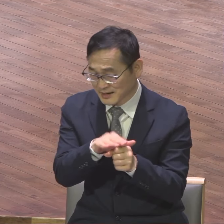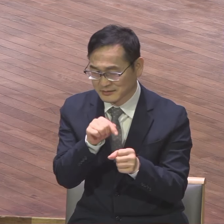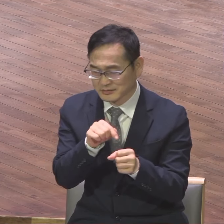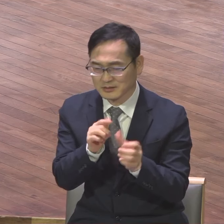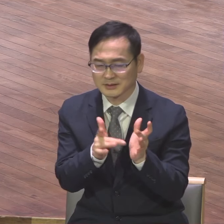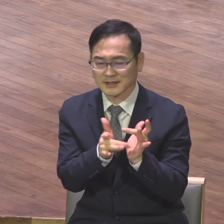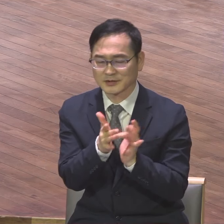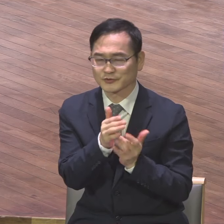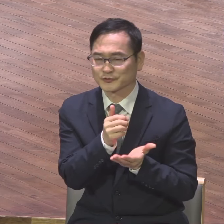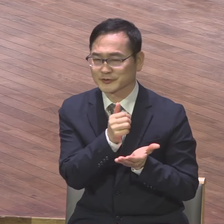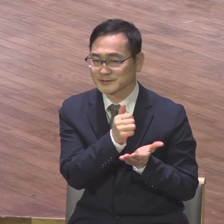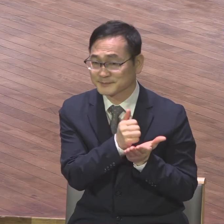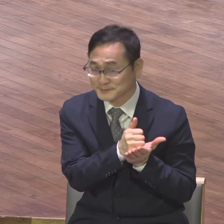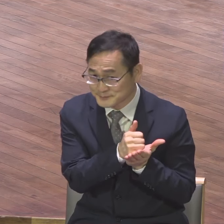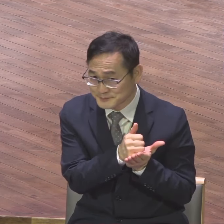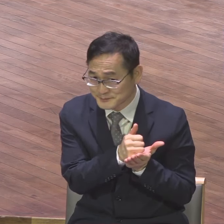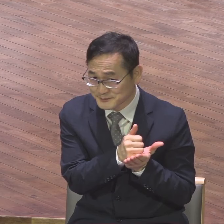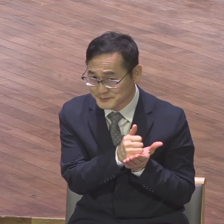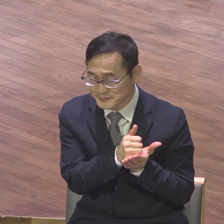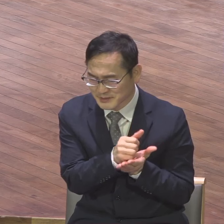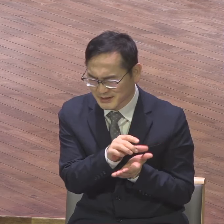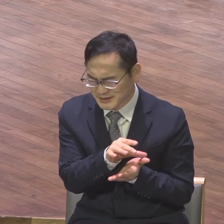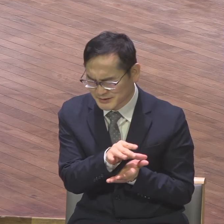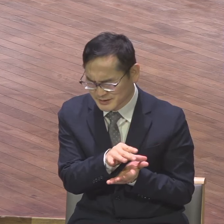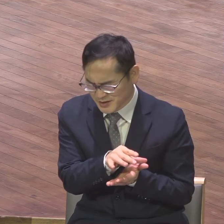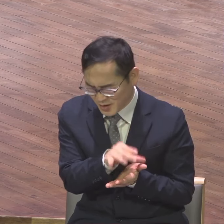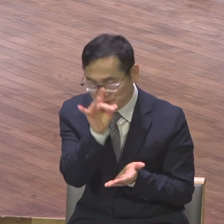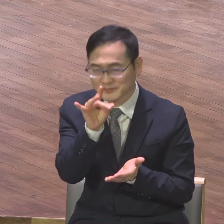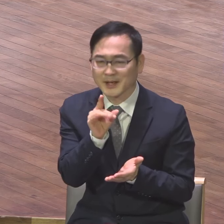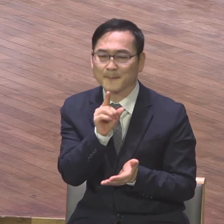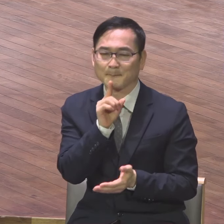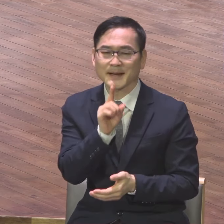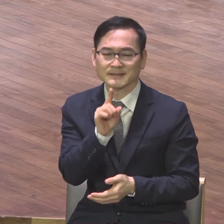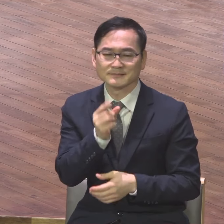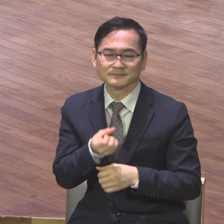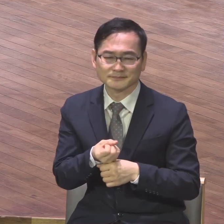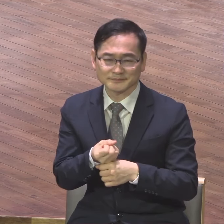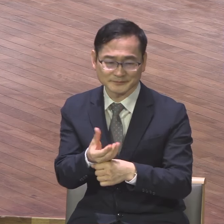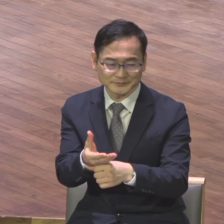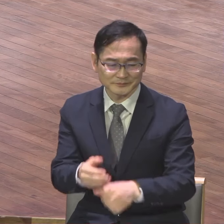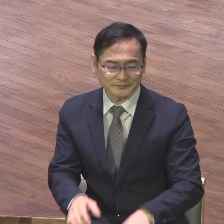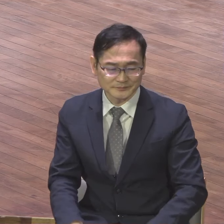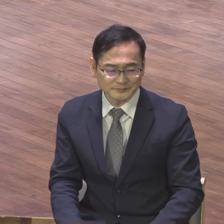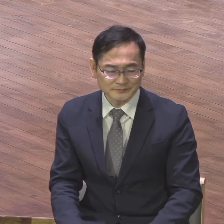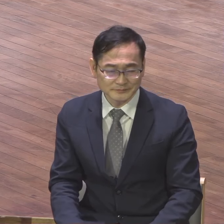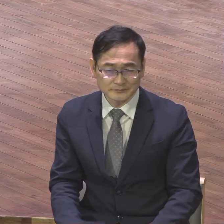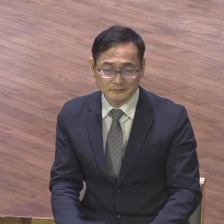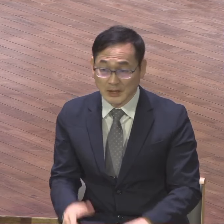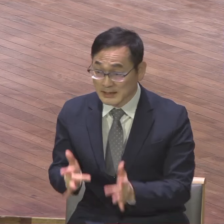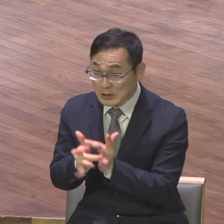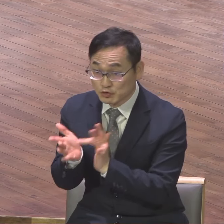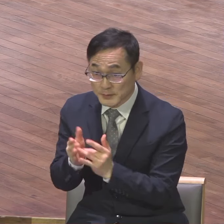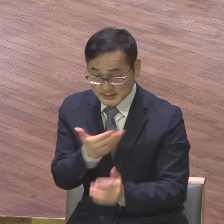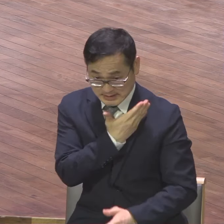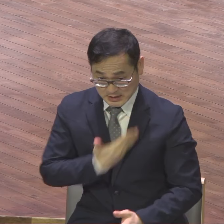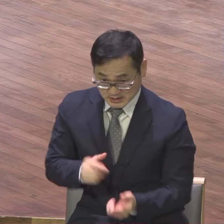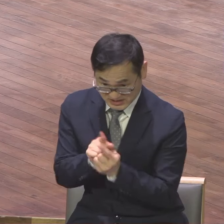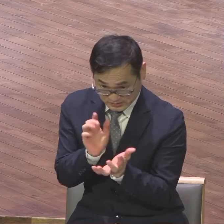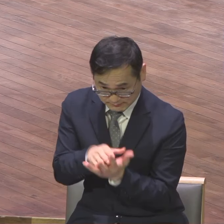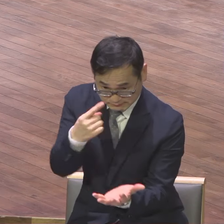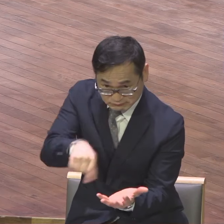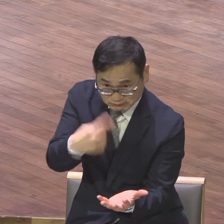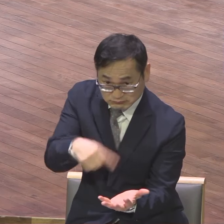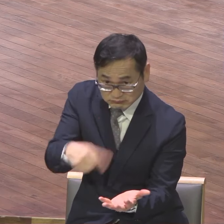예수님께서 처음 말씀하십니다. 예수님께서 직접 가르치신 메시지.